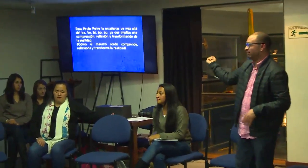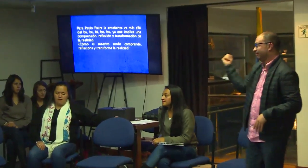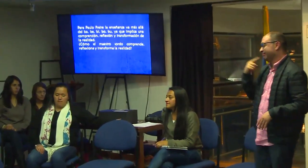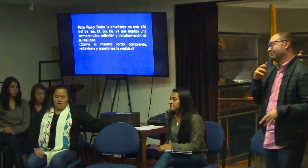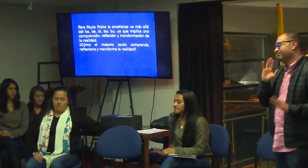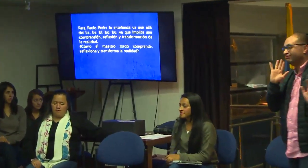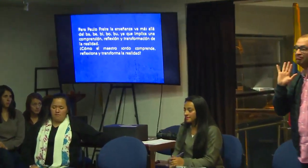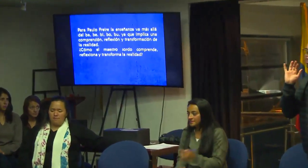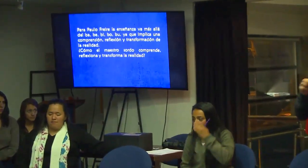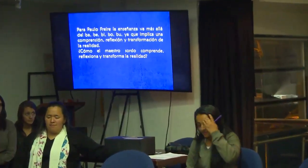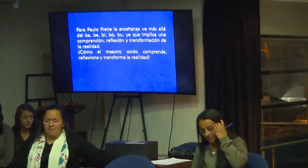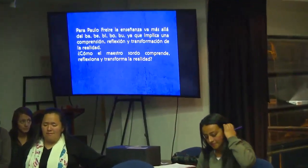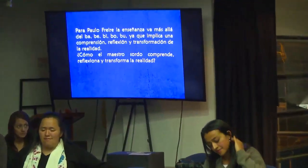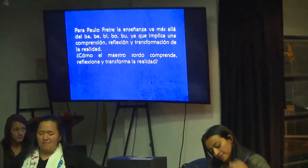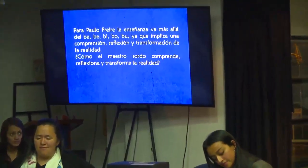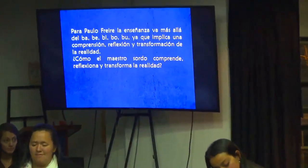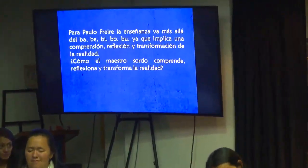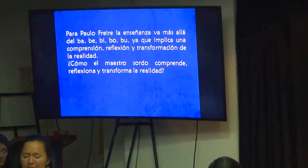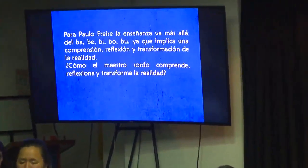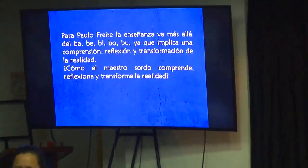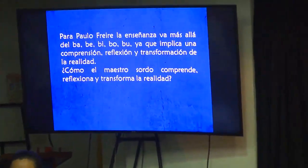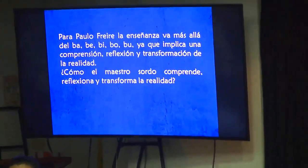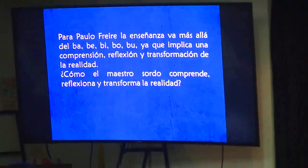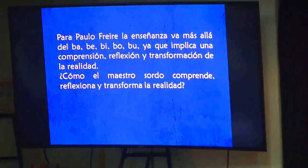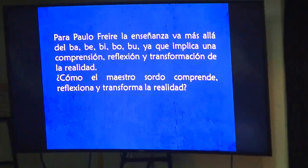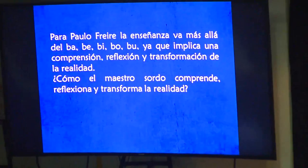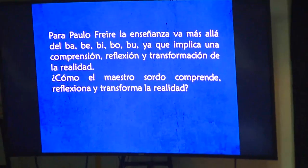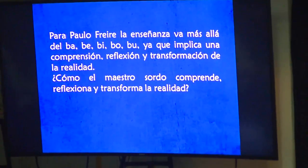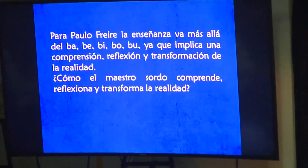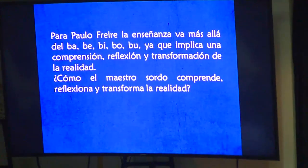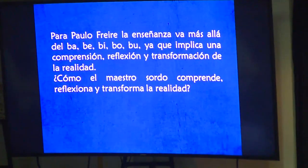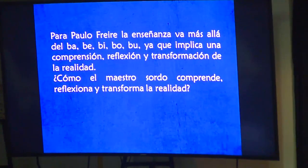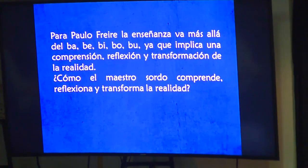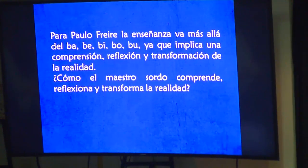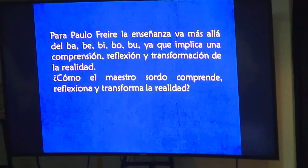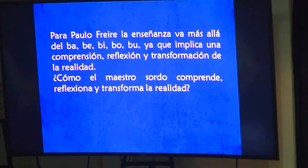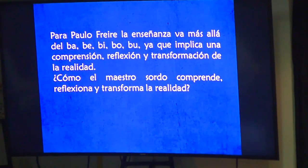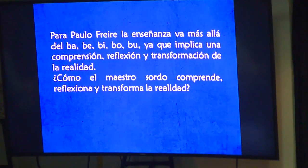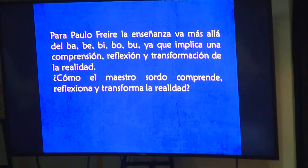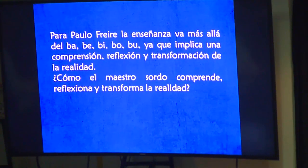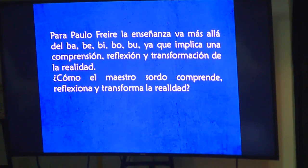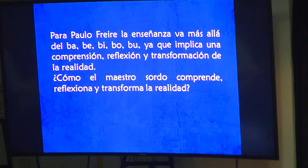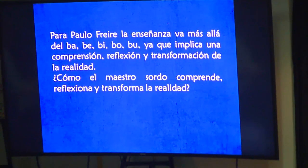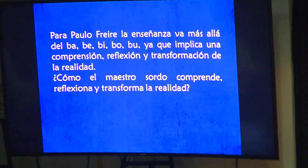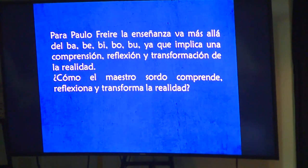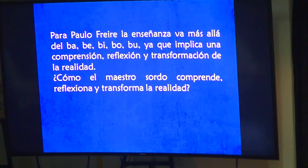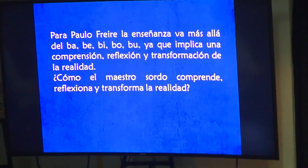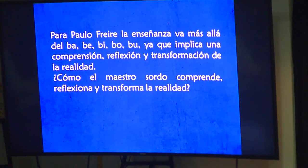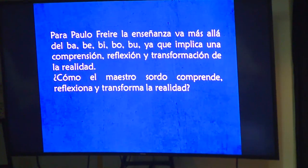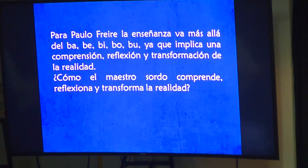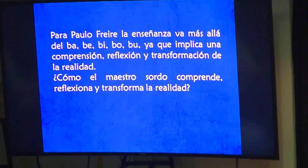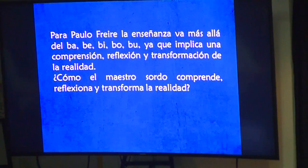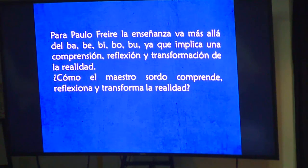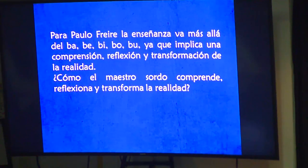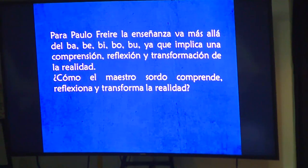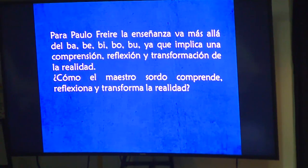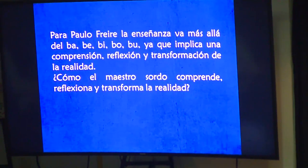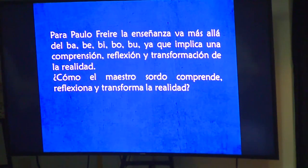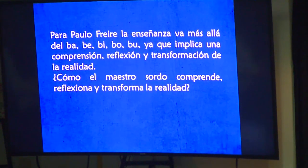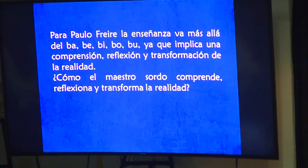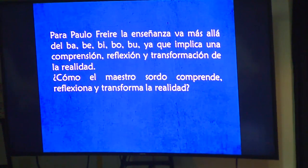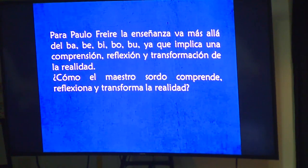Yo creo que este es un ejercicio de pensarnos, sino de contestar solamente preguntas. Cuando utilizan la palabra